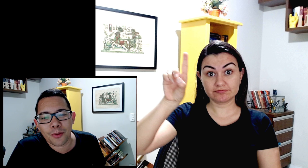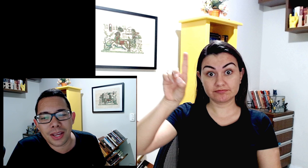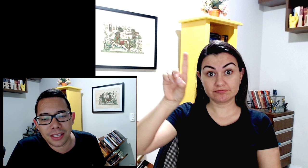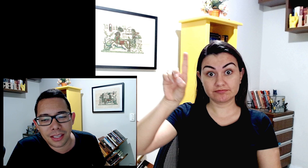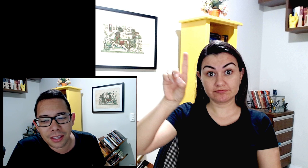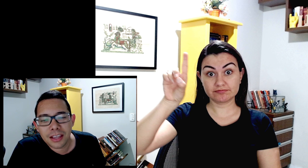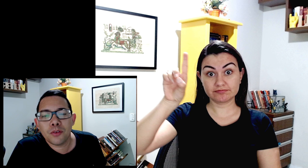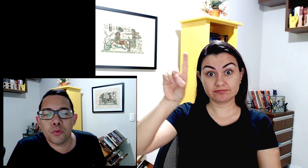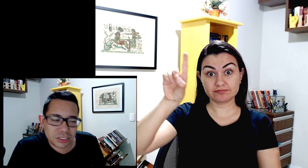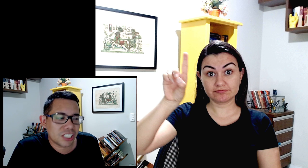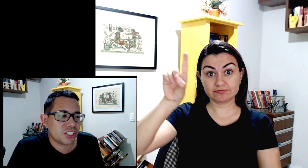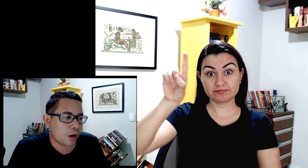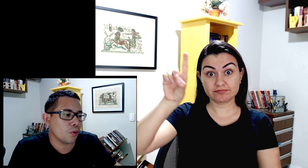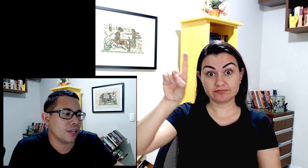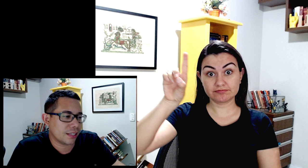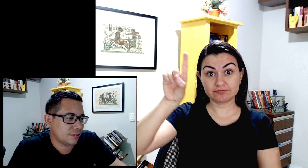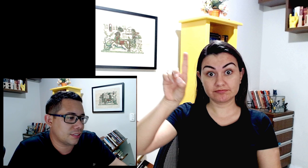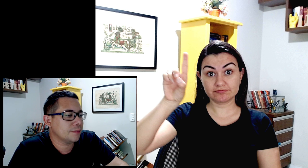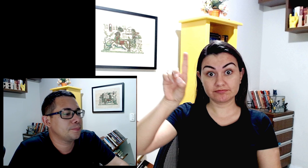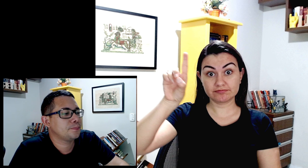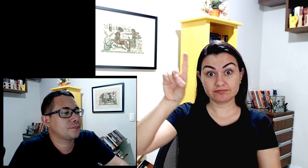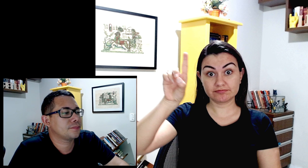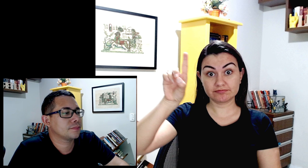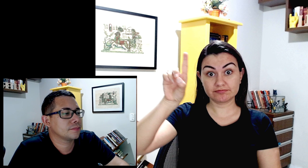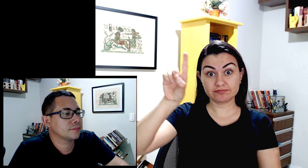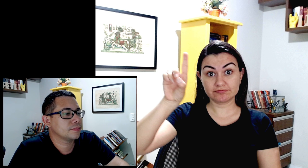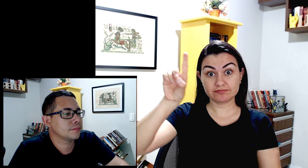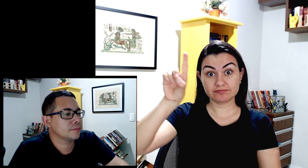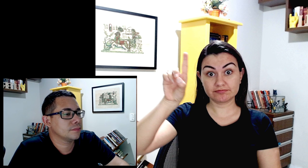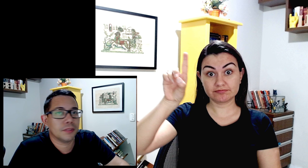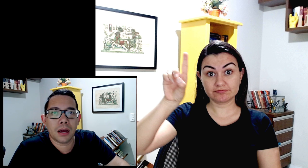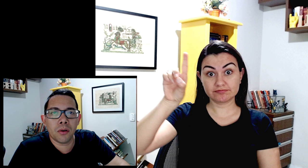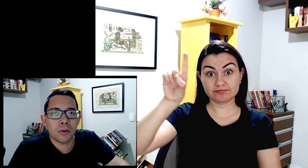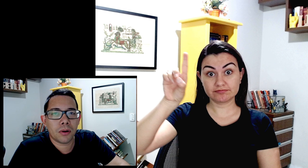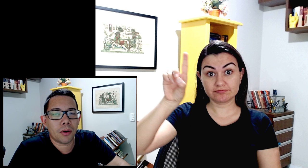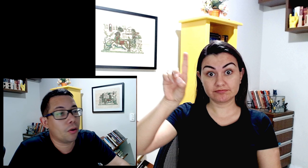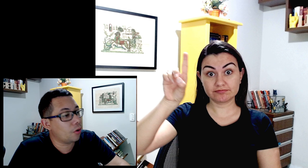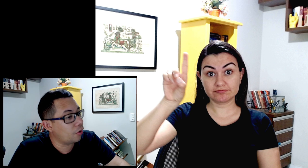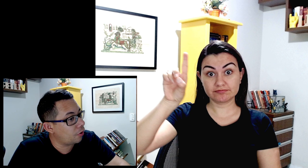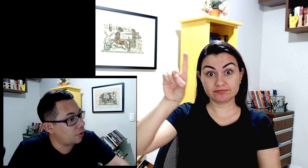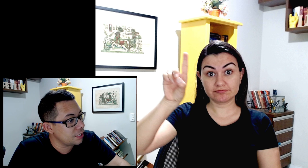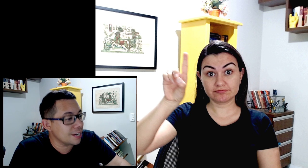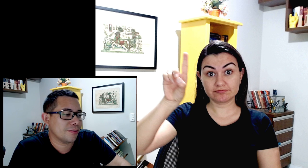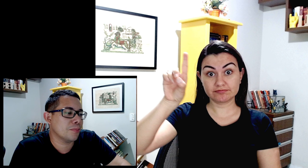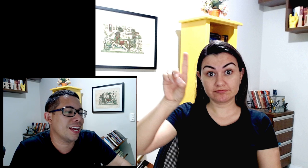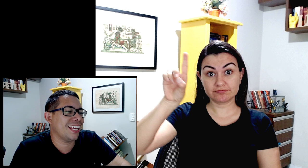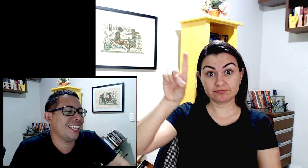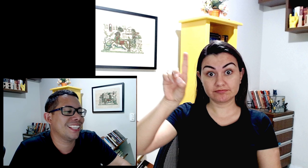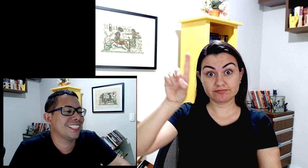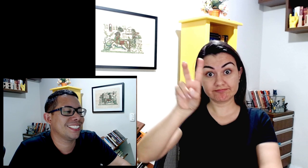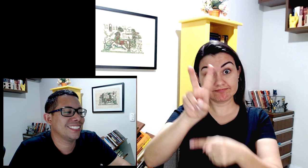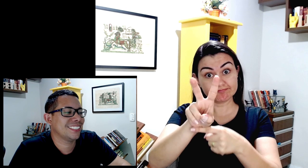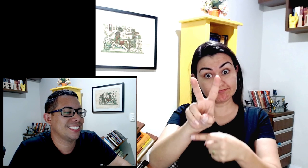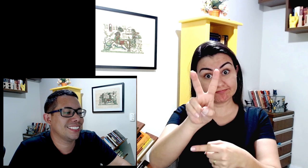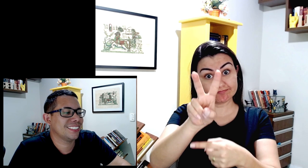sinal ali Você já conhece tá e não olha vamos lá aí